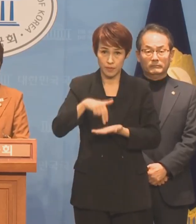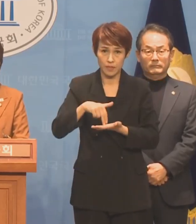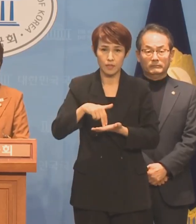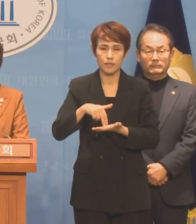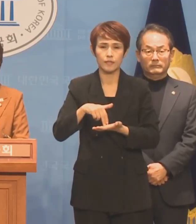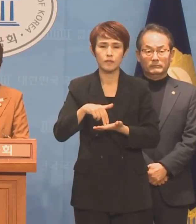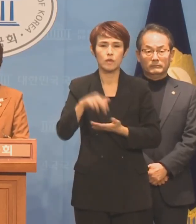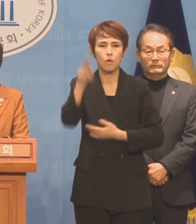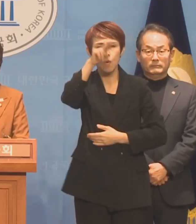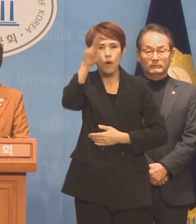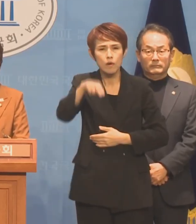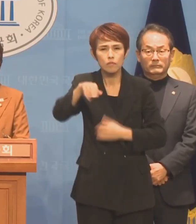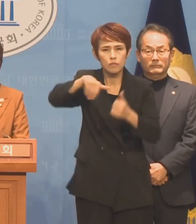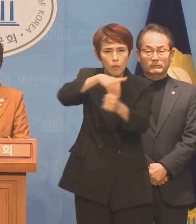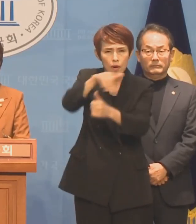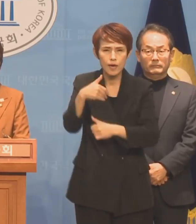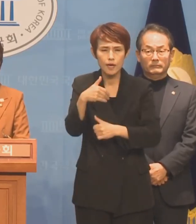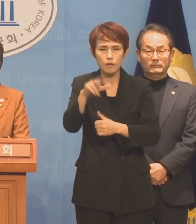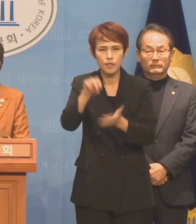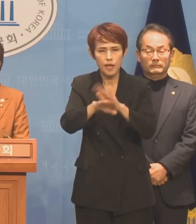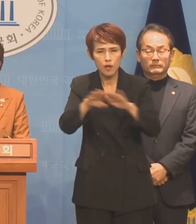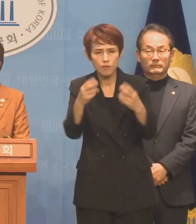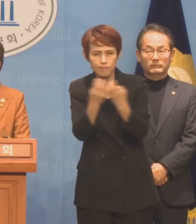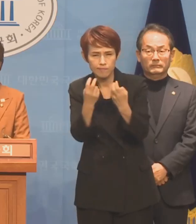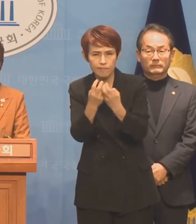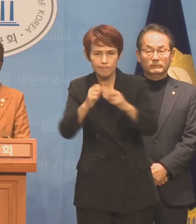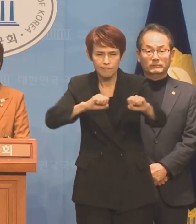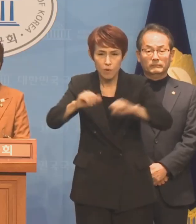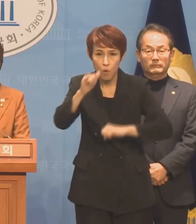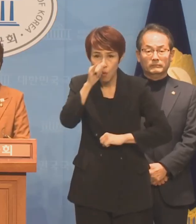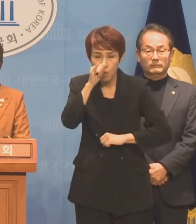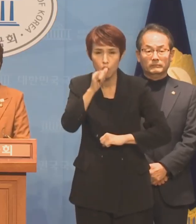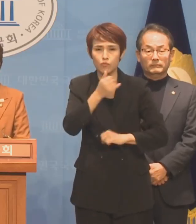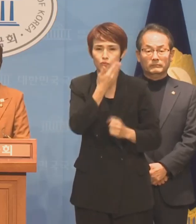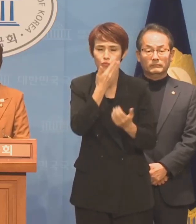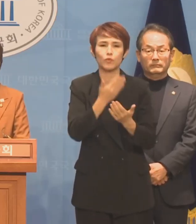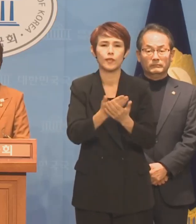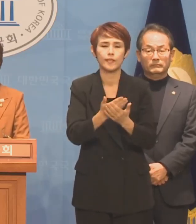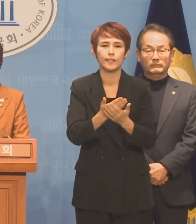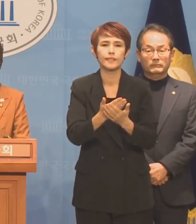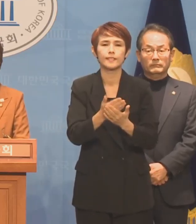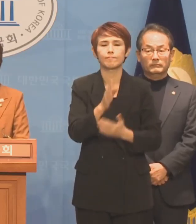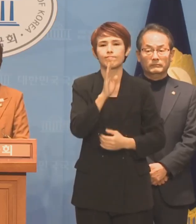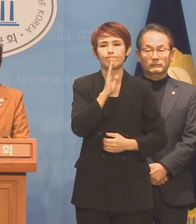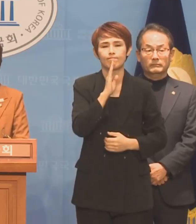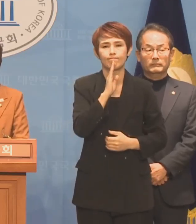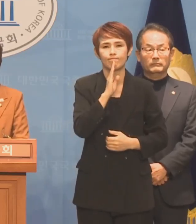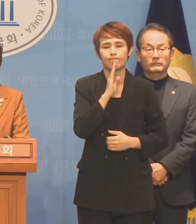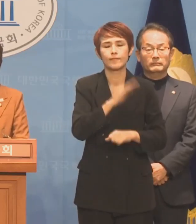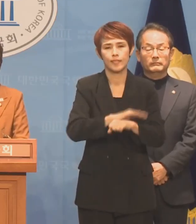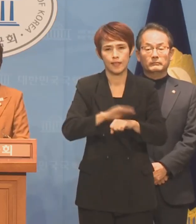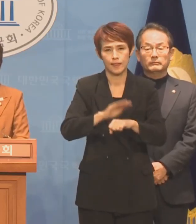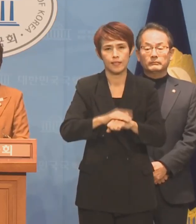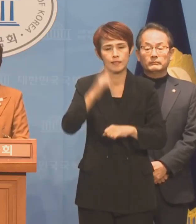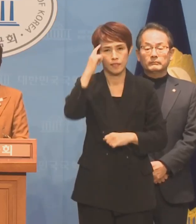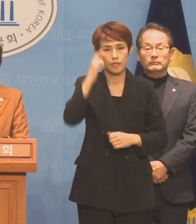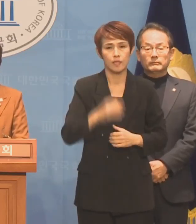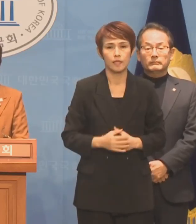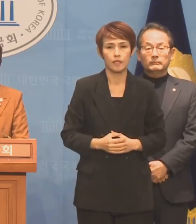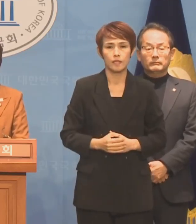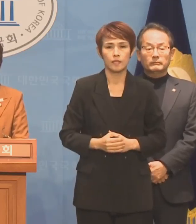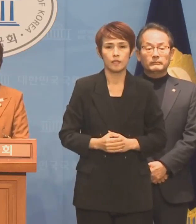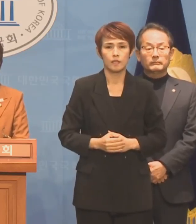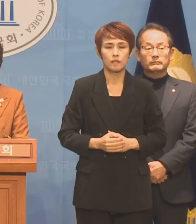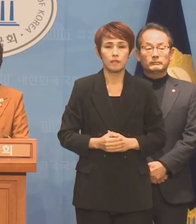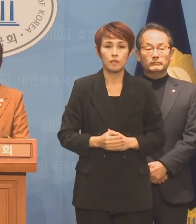발빠르게 외환수급 개선안을 마련한 것은 의의가 크다고 높게 평가합니다. 최근